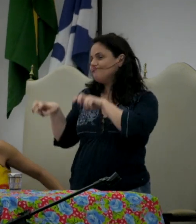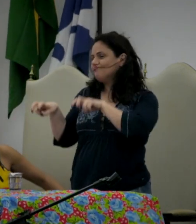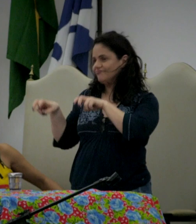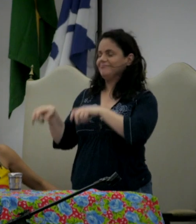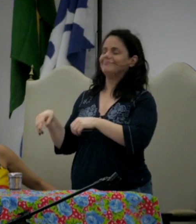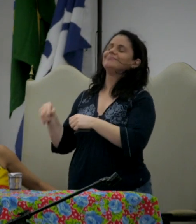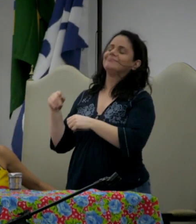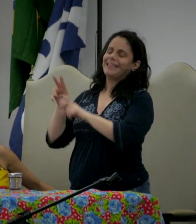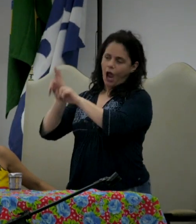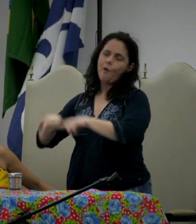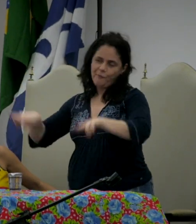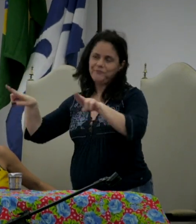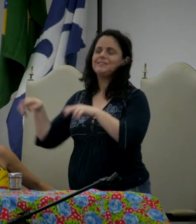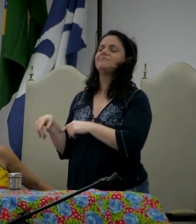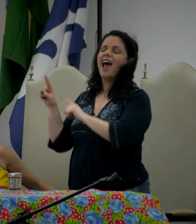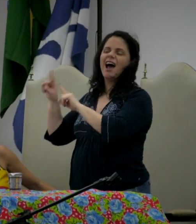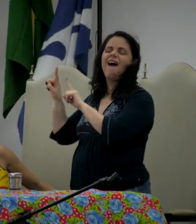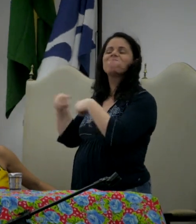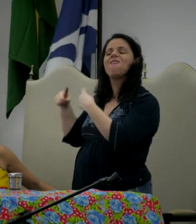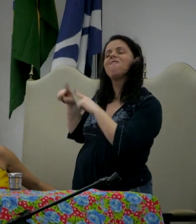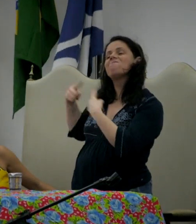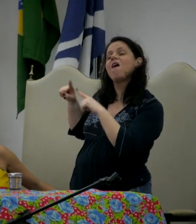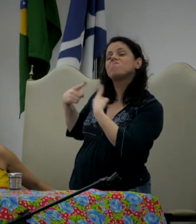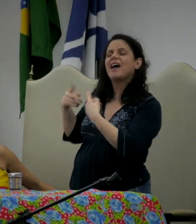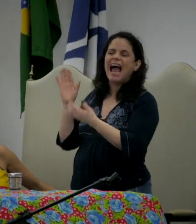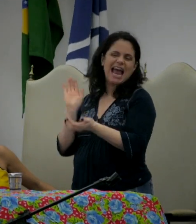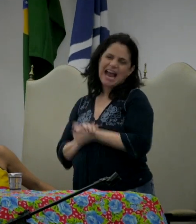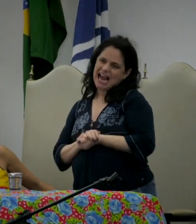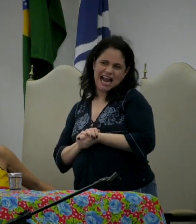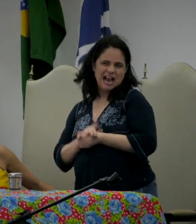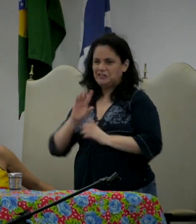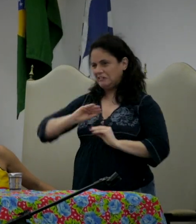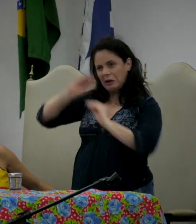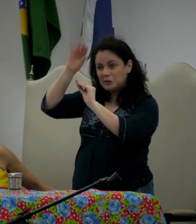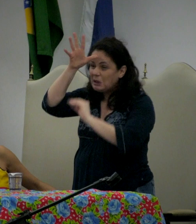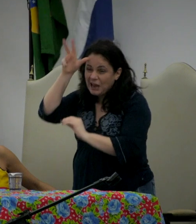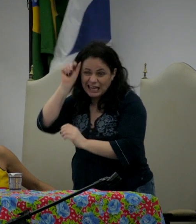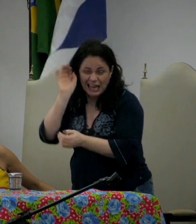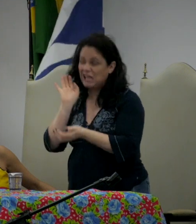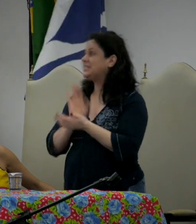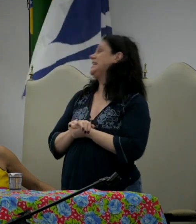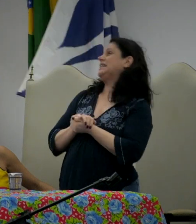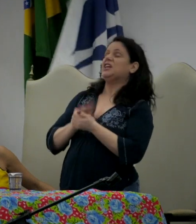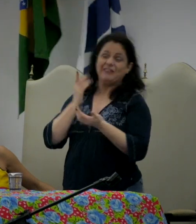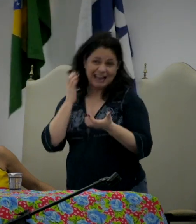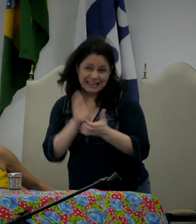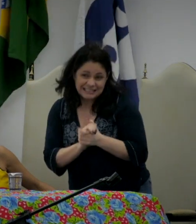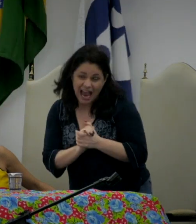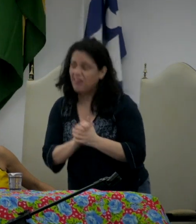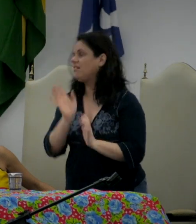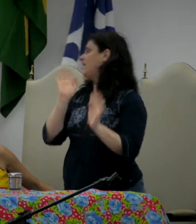que também é surda, lá na UFSC, e ela ficava me provocando, falando assim, você vai se mudar